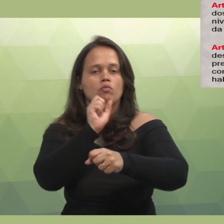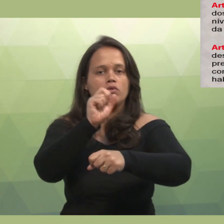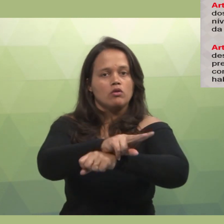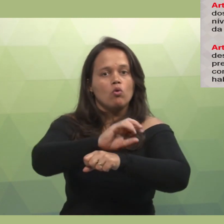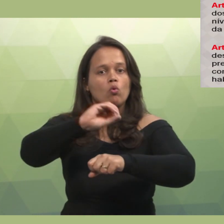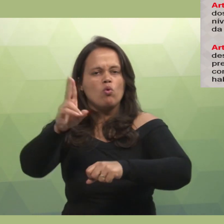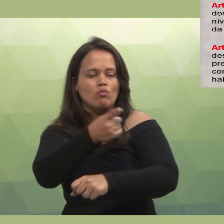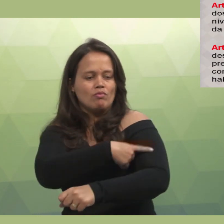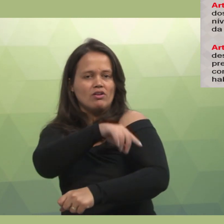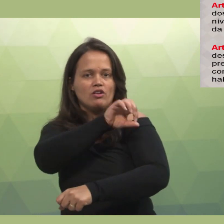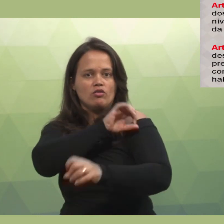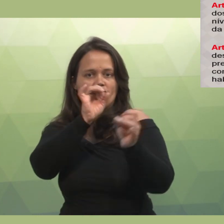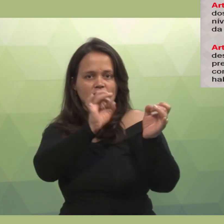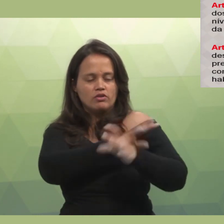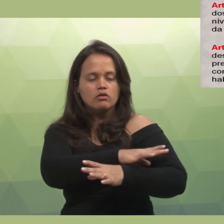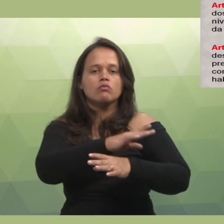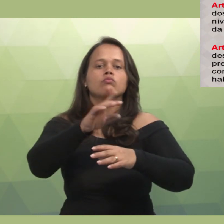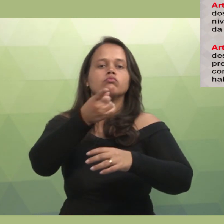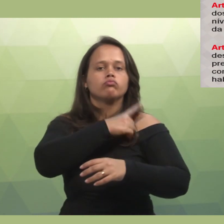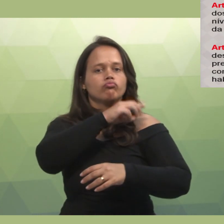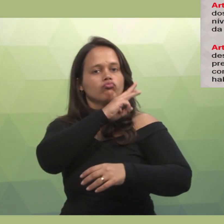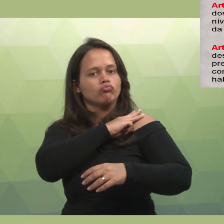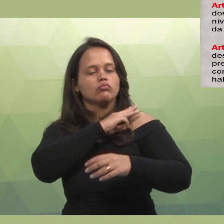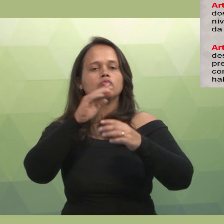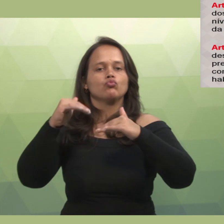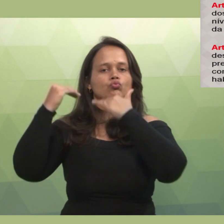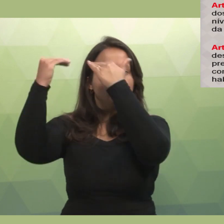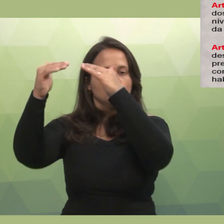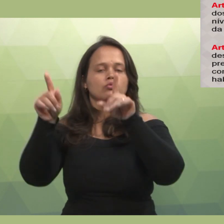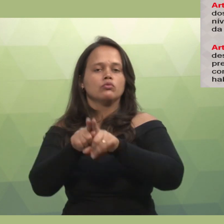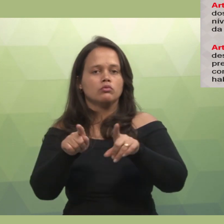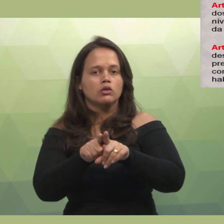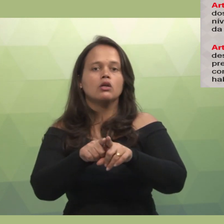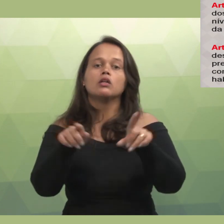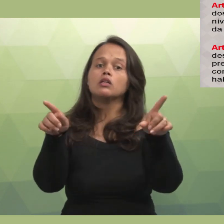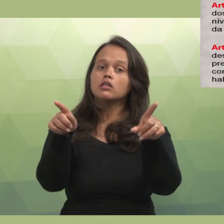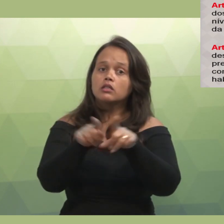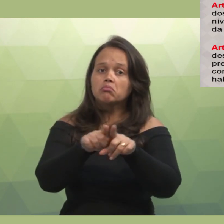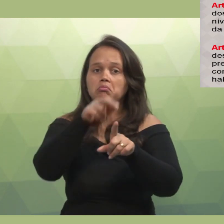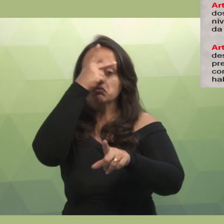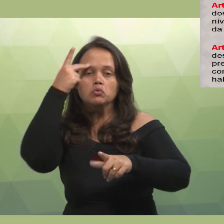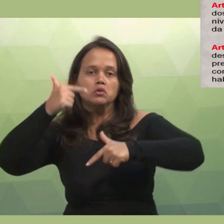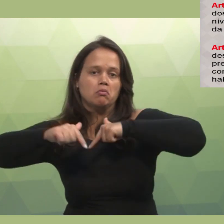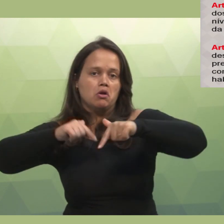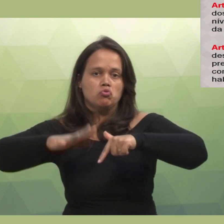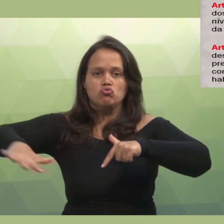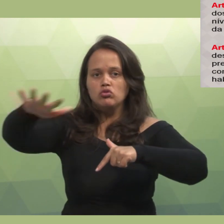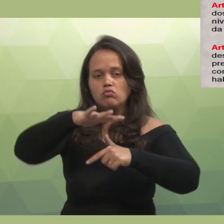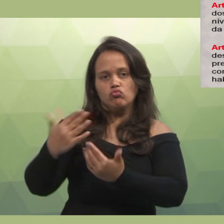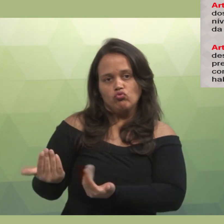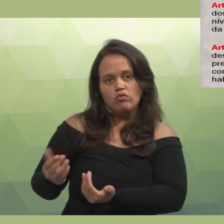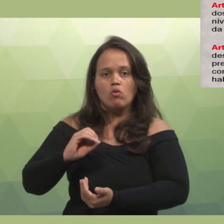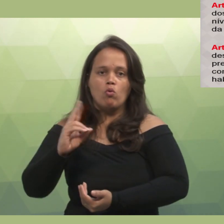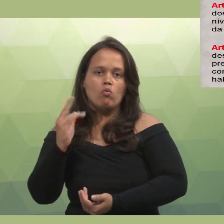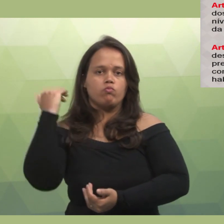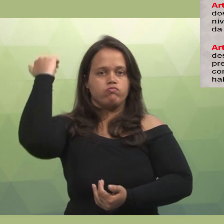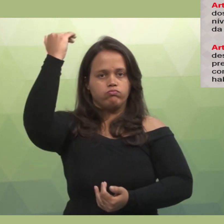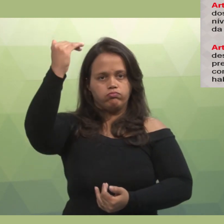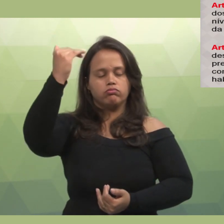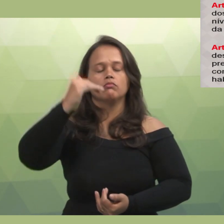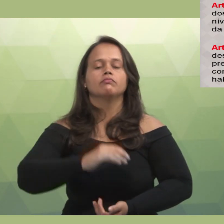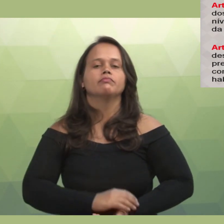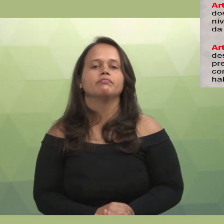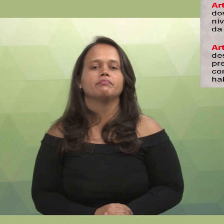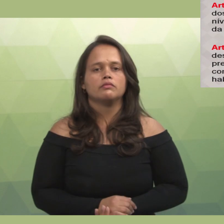aluno matriculado ou egresso do ensino fundamental, médio e superior, bem como ao trabalhador em geral, jovem